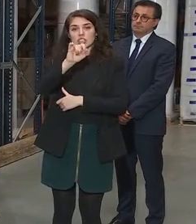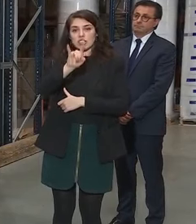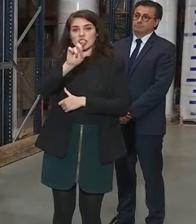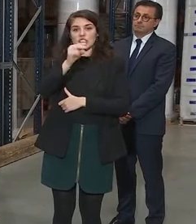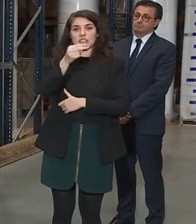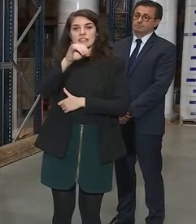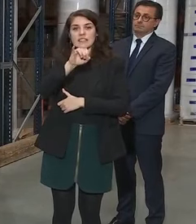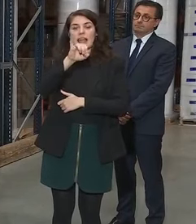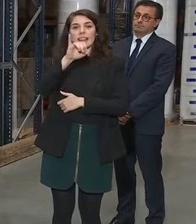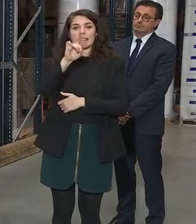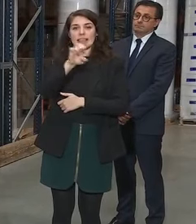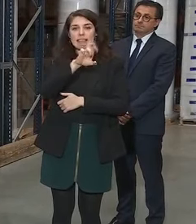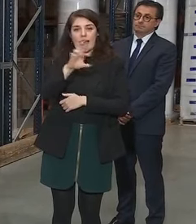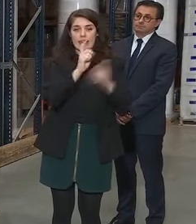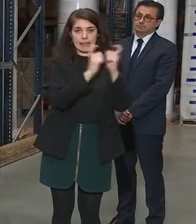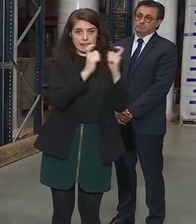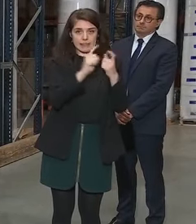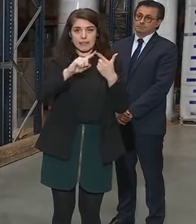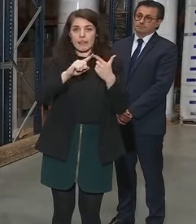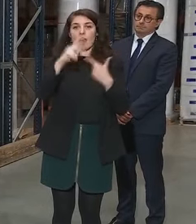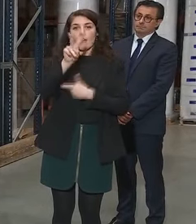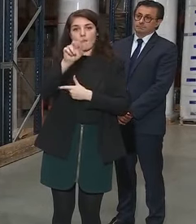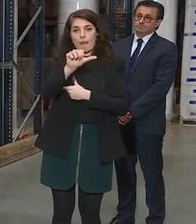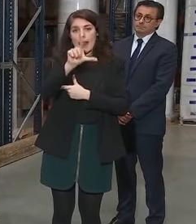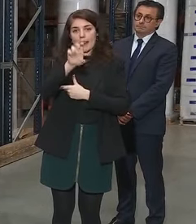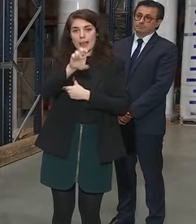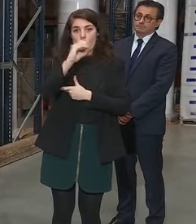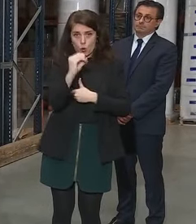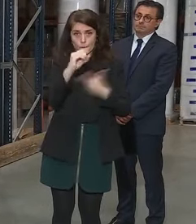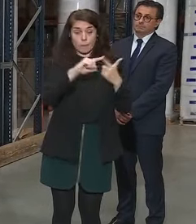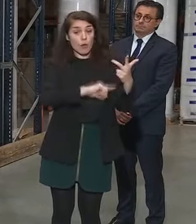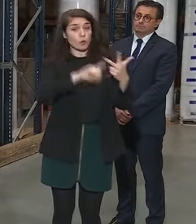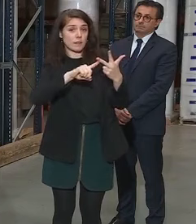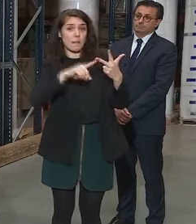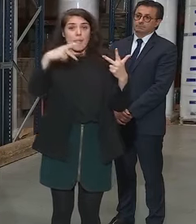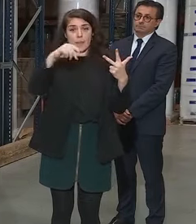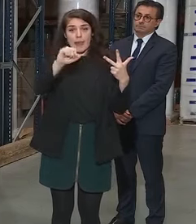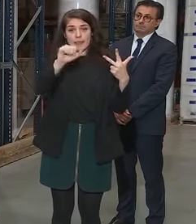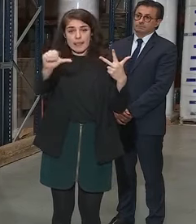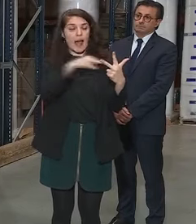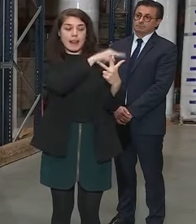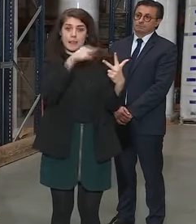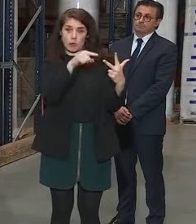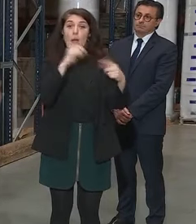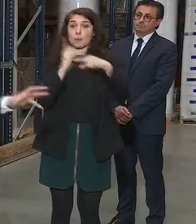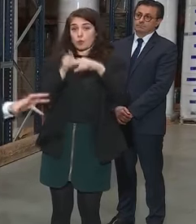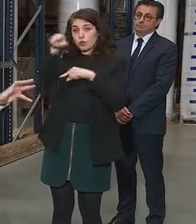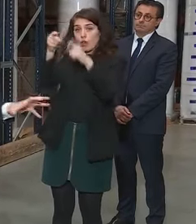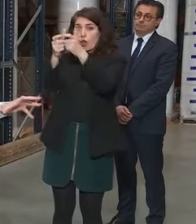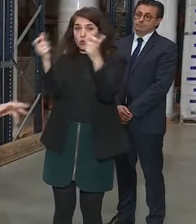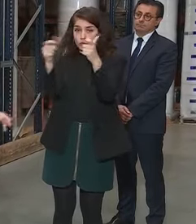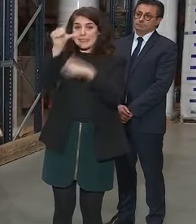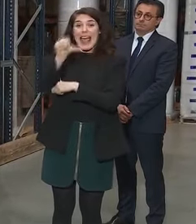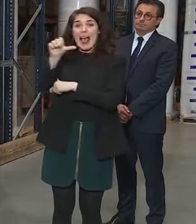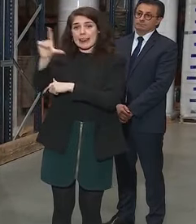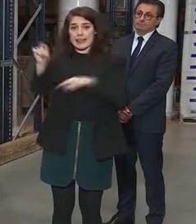PSA. Ce consortium va permettre de produire, d'ici mi-mai, 10 000 respirateurs. Des respirateurs